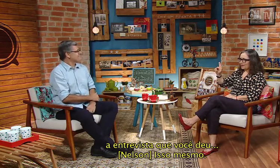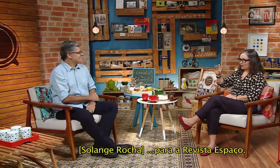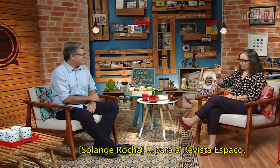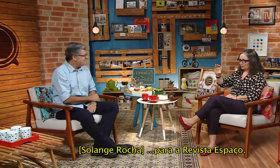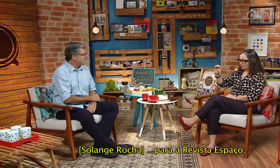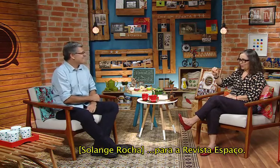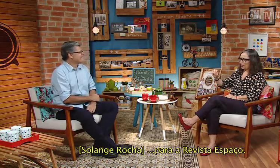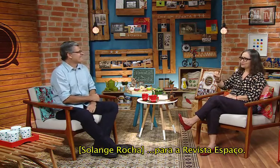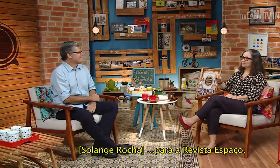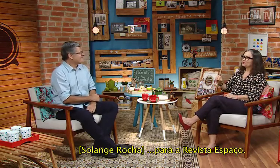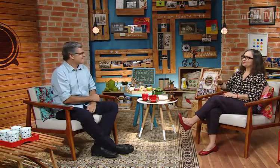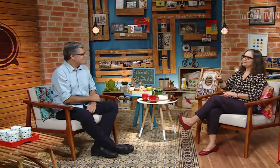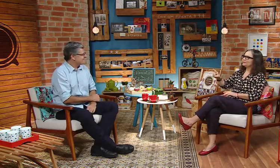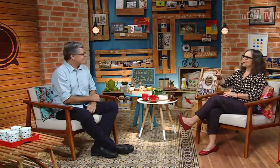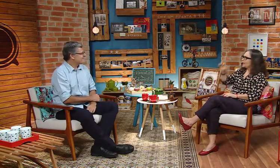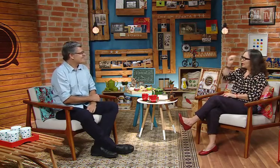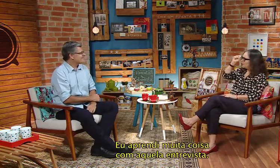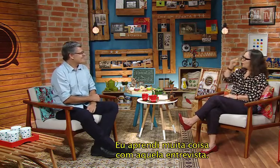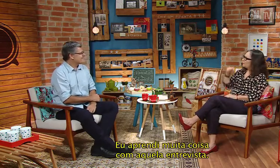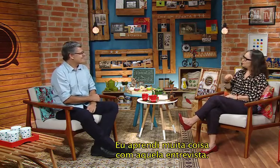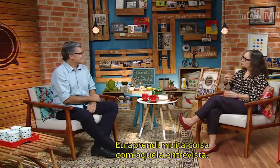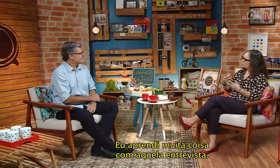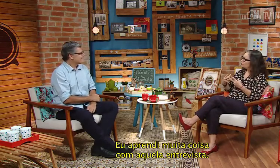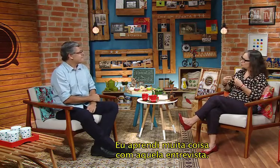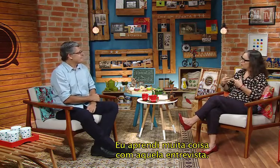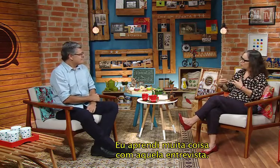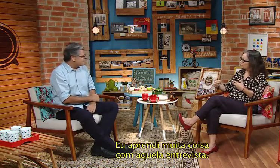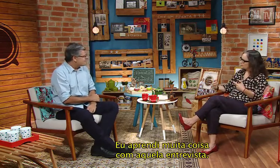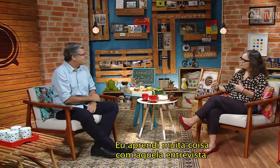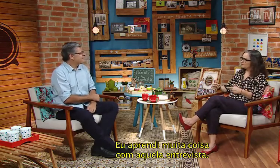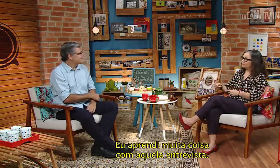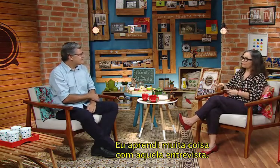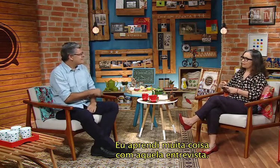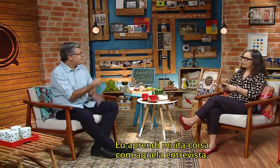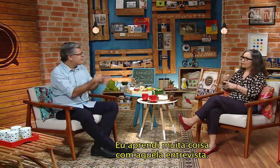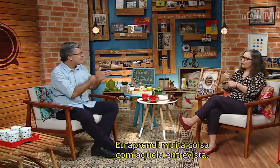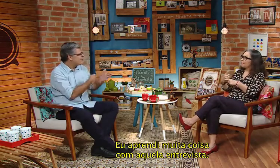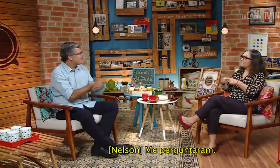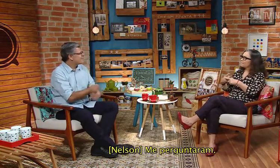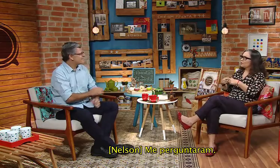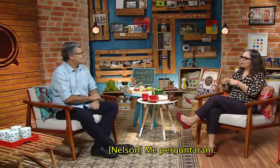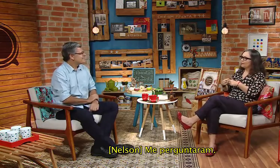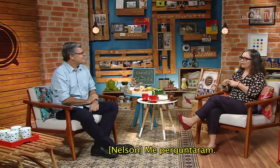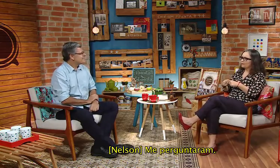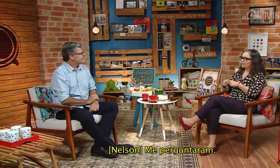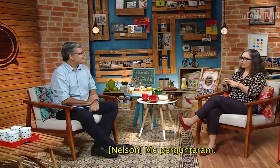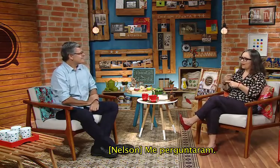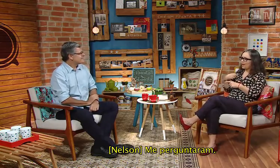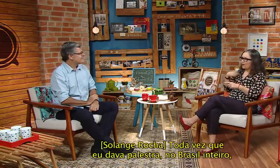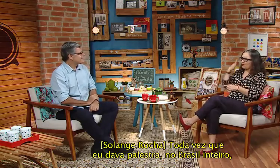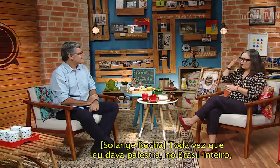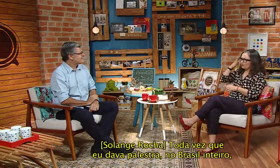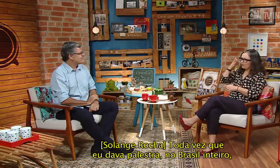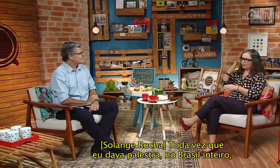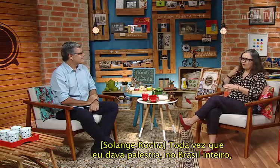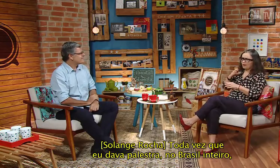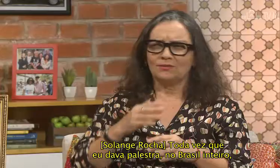deu para a revista Espaço. Eu aprendi muita coisa com aquela entrevista. Me perguntaram. Porque toda vez que eu dava